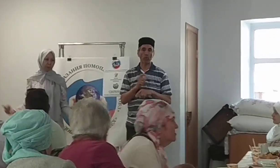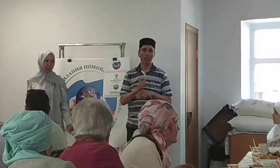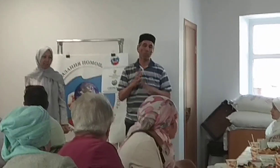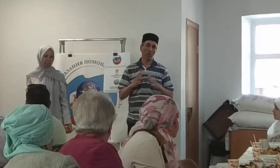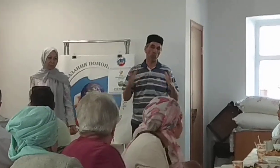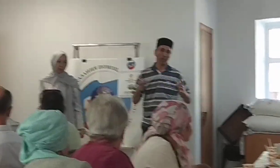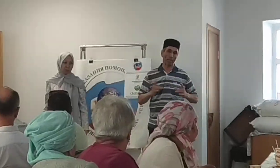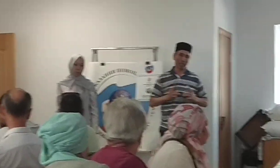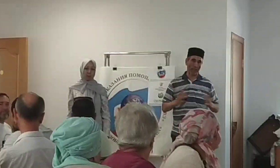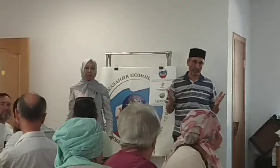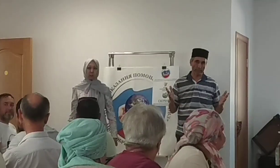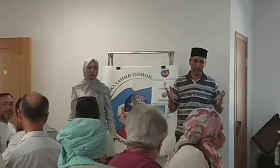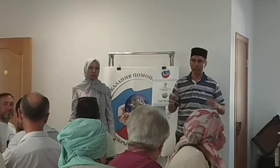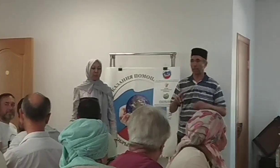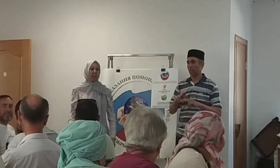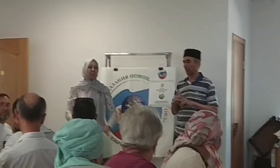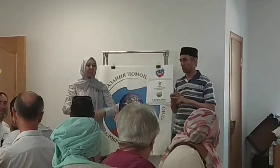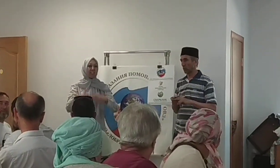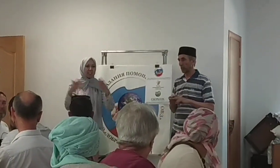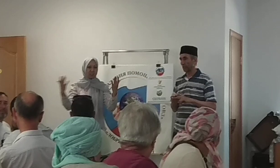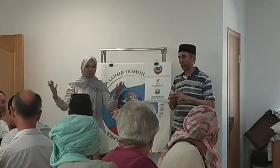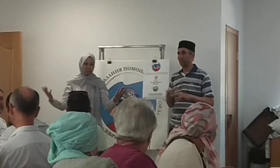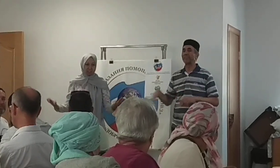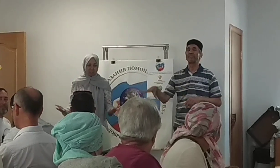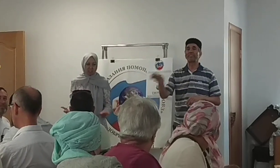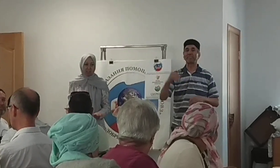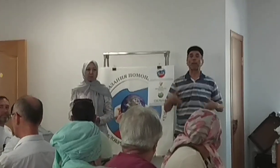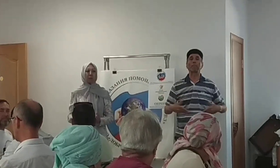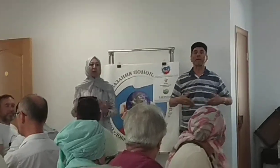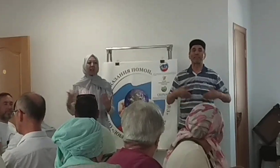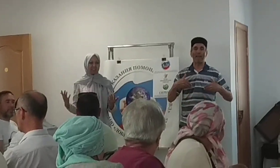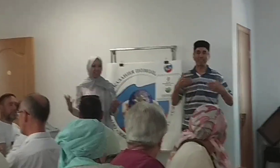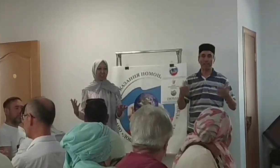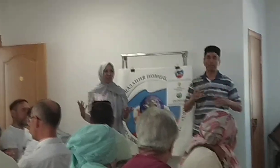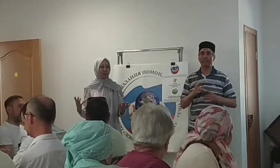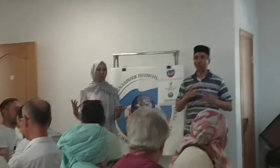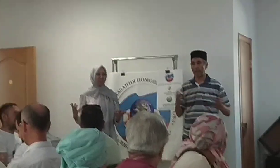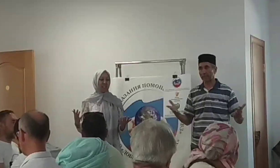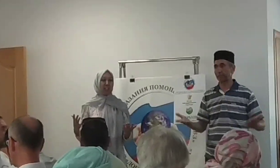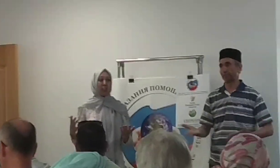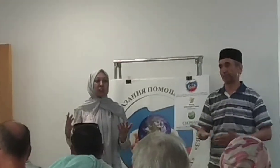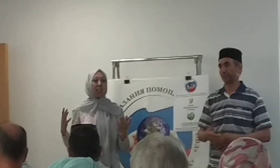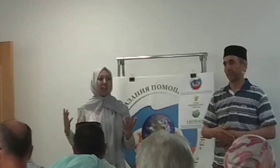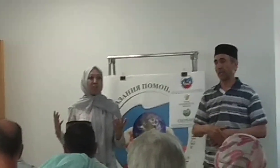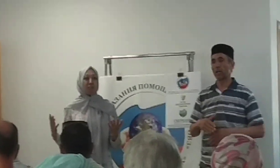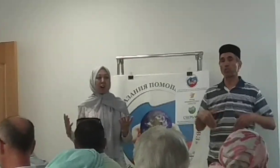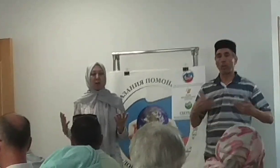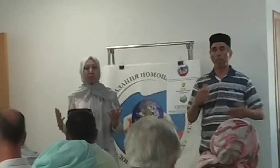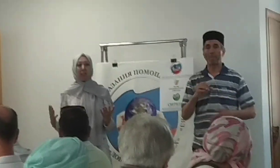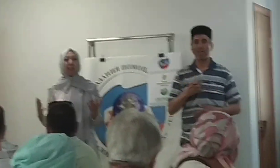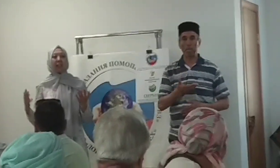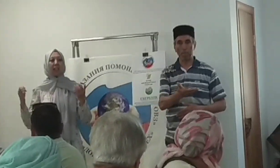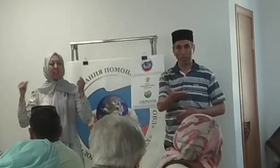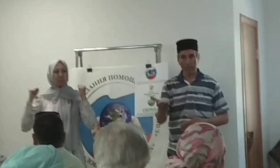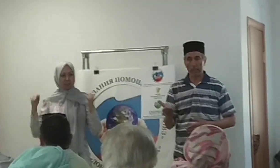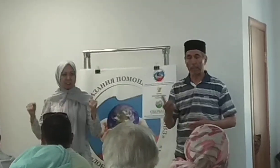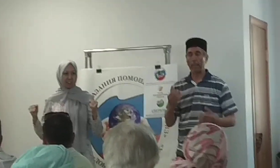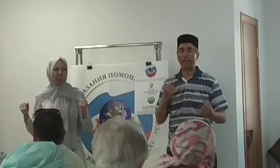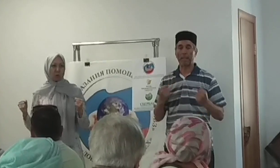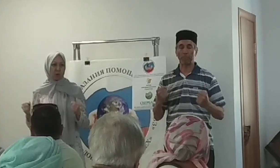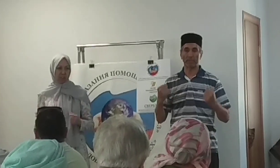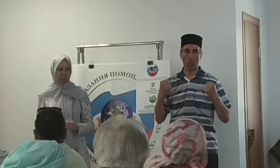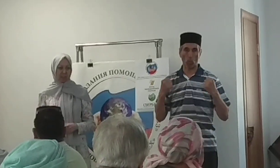большой праздник. Поэтому всех вас поздравляем с праздником. Желаем вам